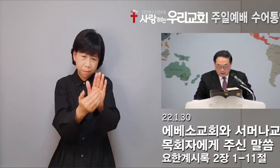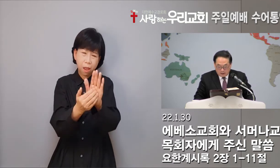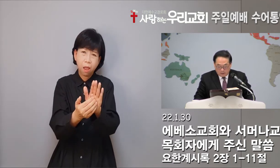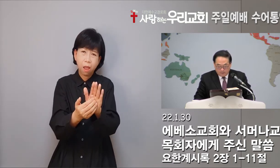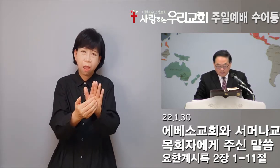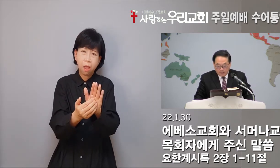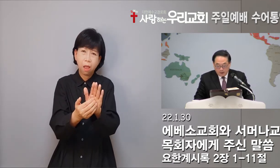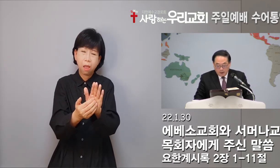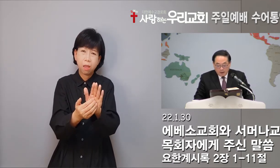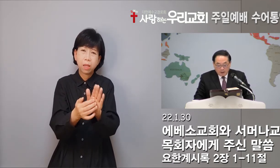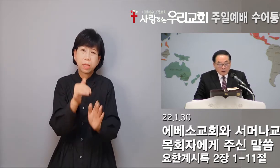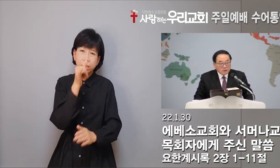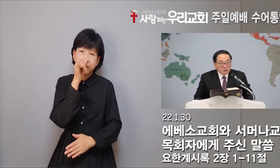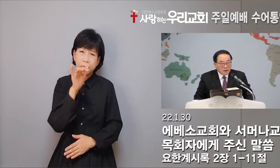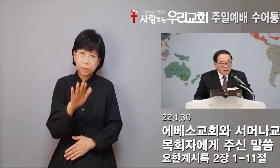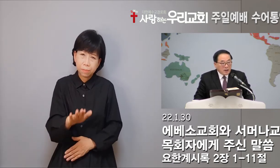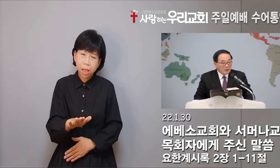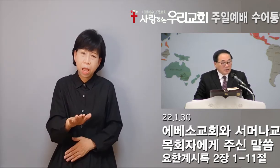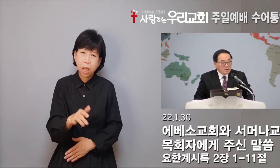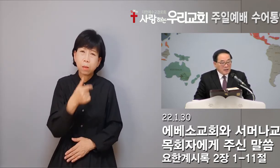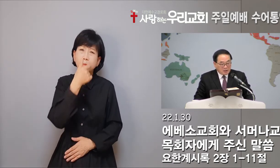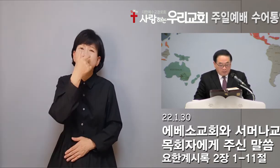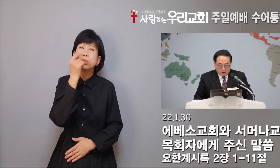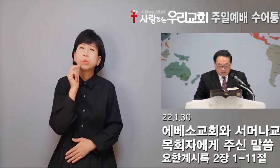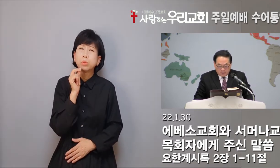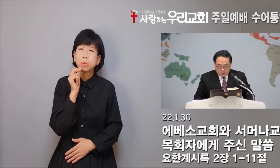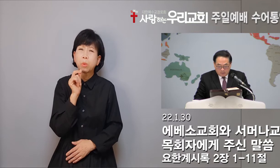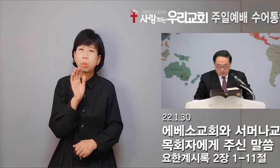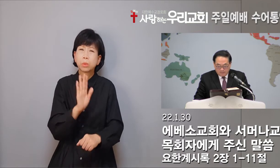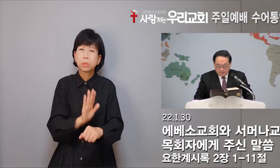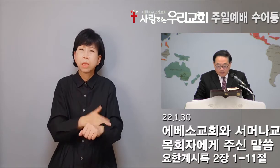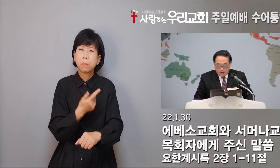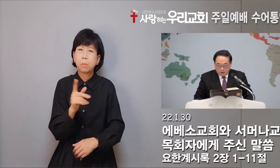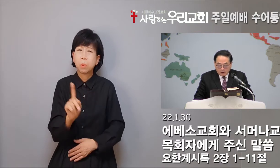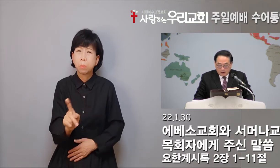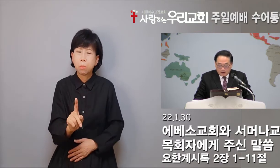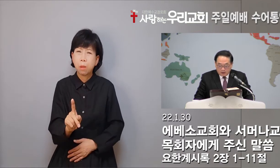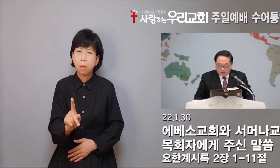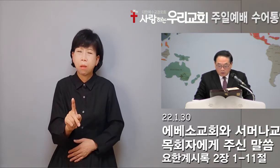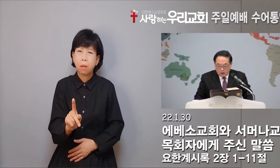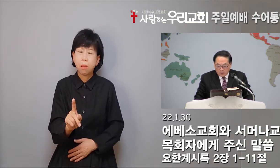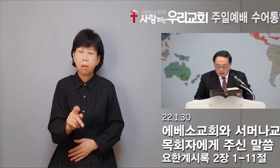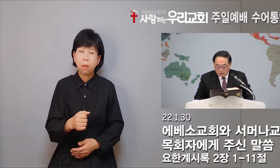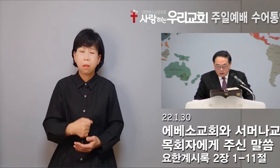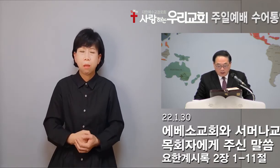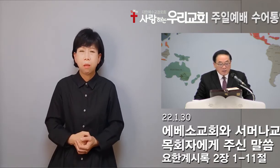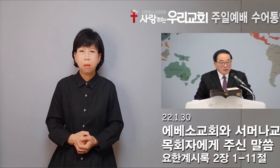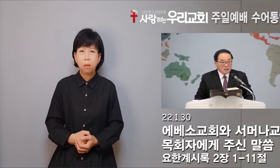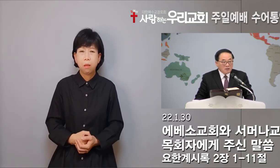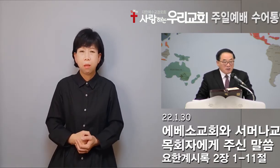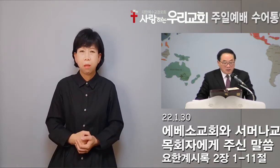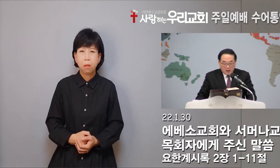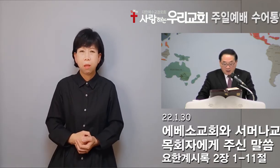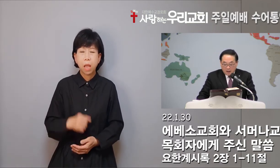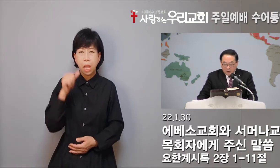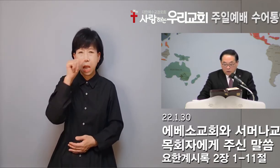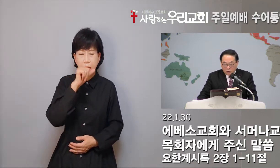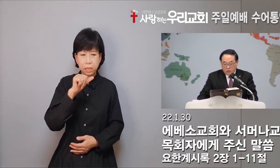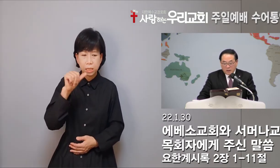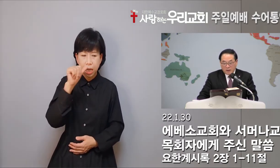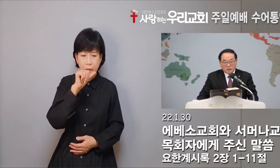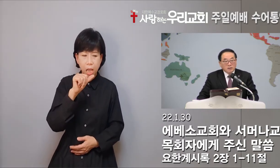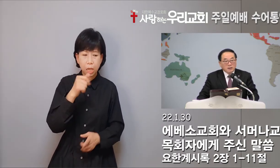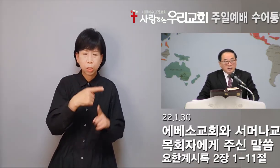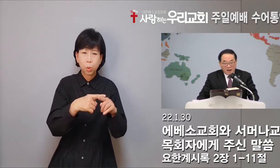지켰다 할지라도 그들에게 한 가지 약점이 있었던 것입니다. 어쩌면 그것이 소아시아 교회 장작격이던